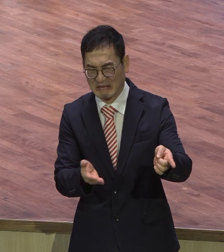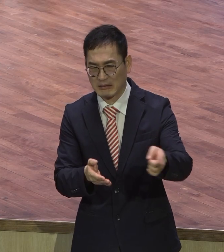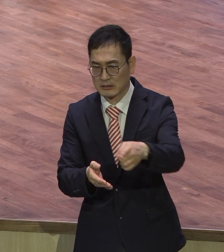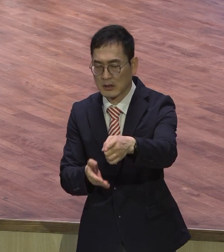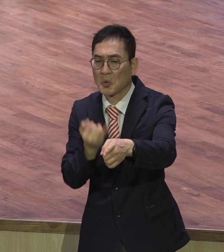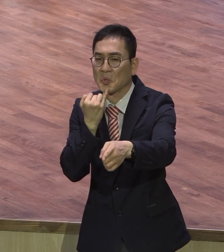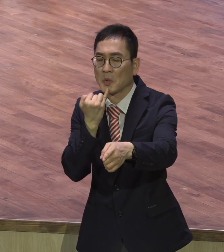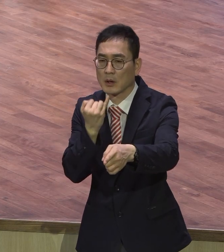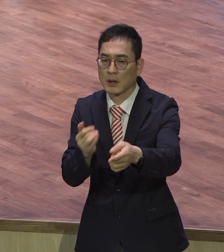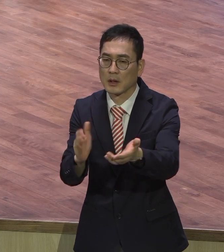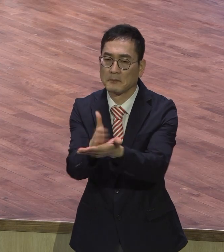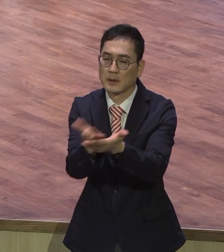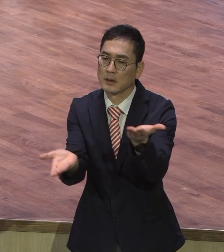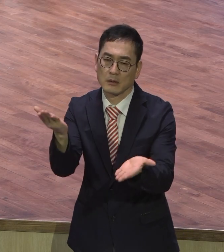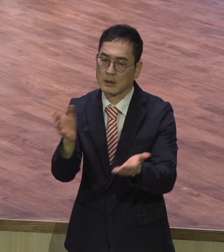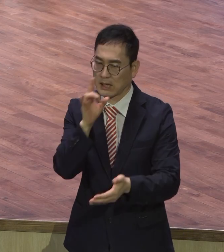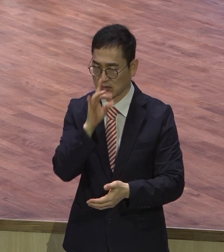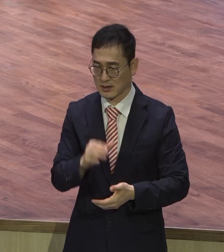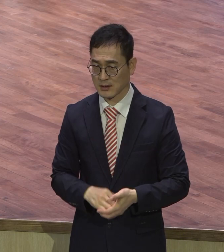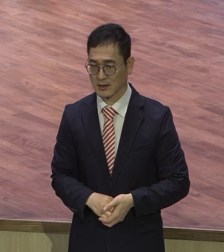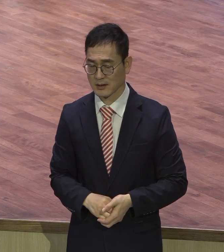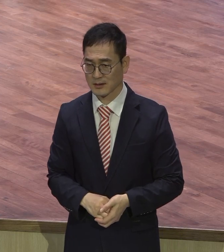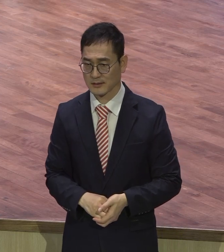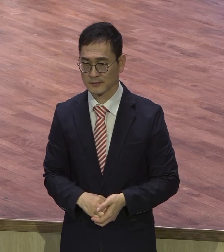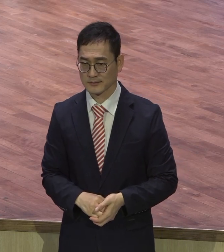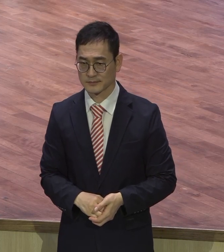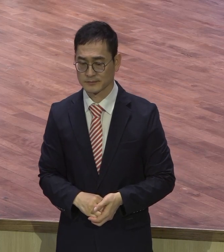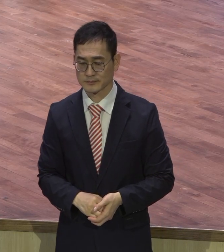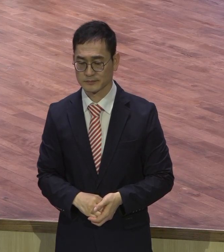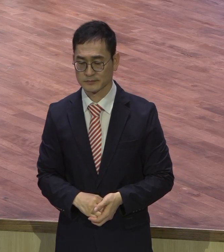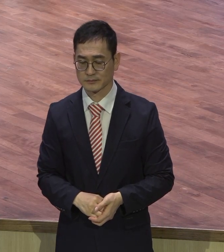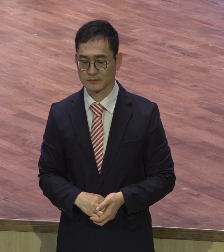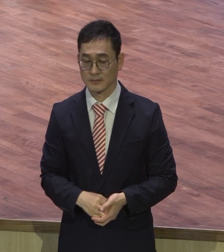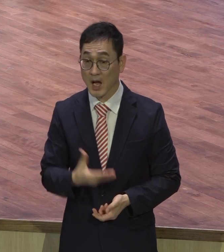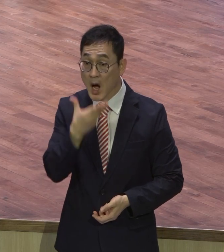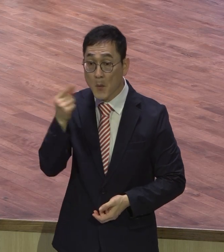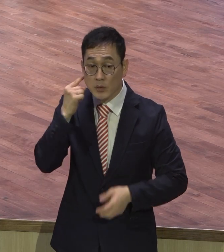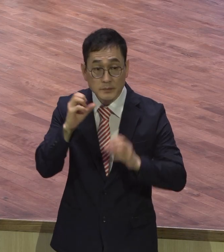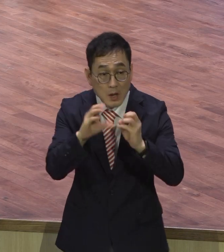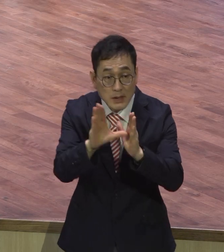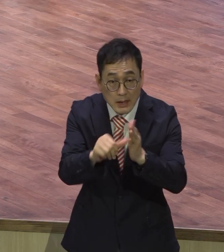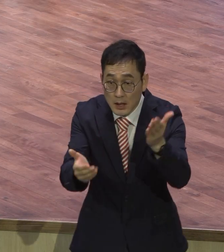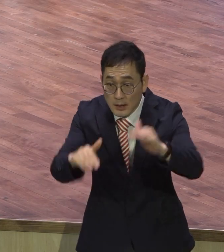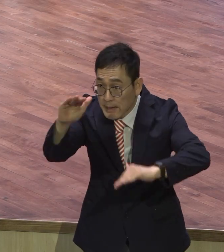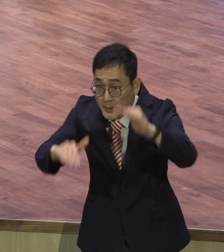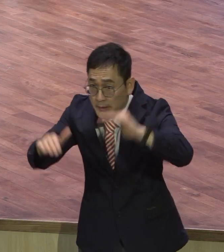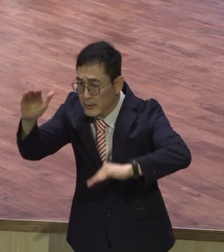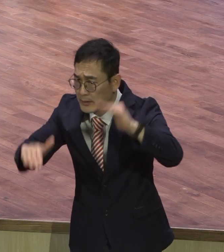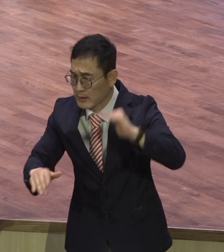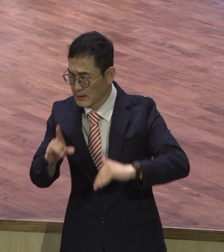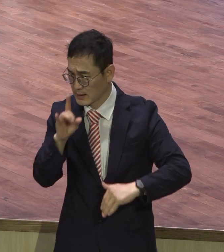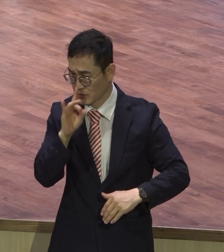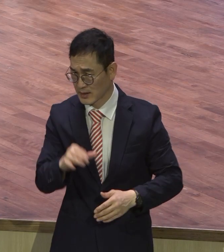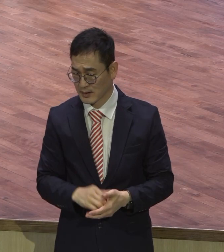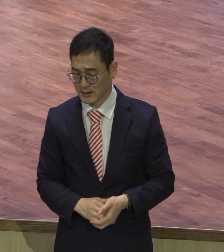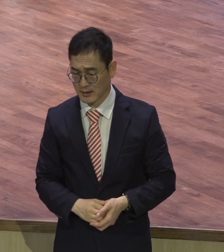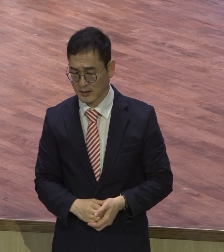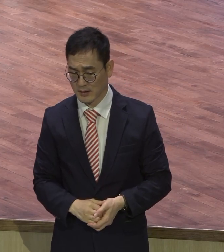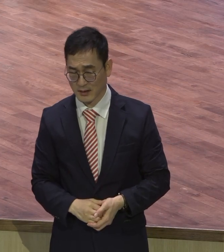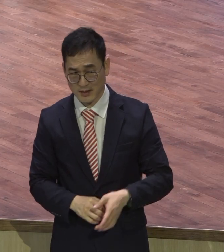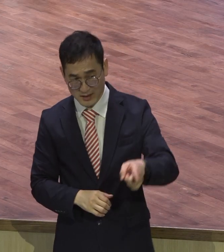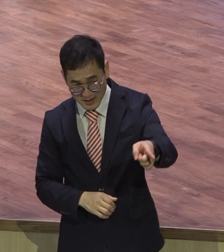우리가 현장에서 상대방의 모습이나 행편에 그런 걸 보고 저 사람은 뭐가 부족해서